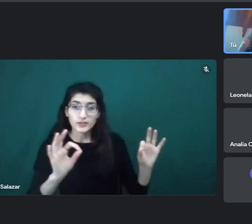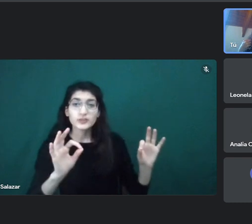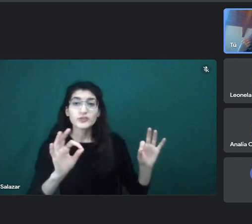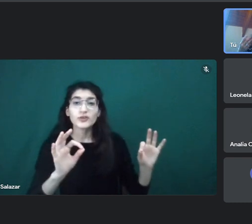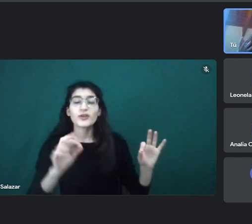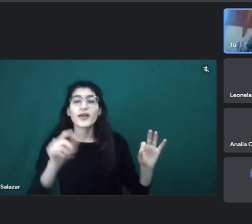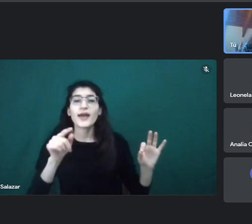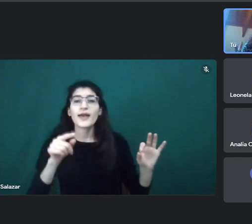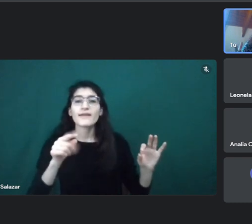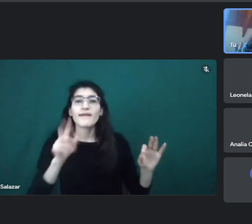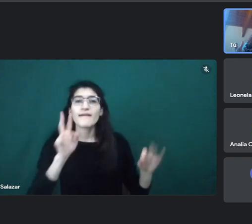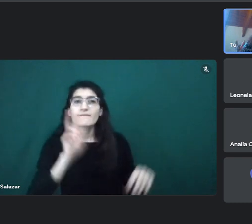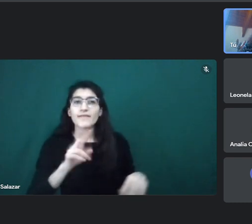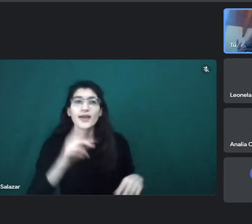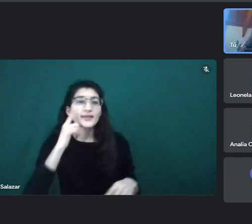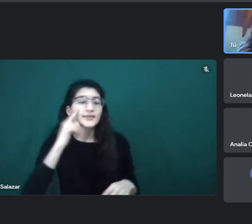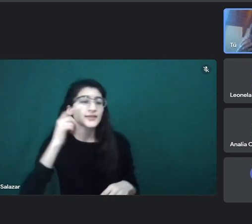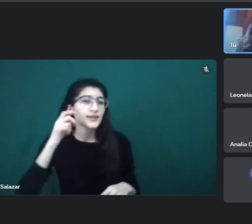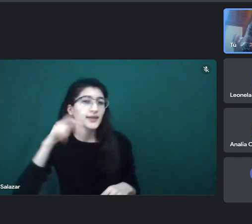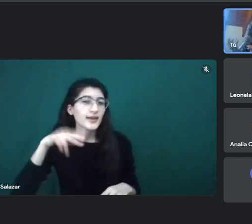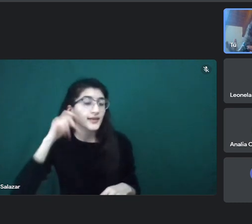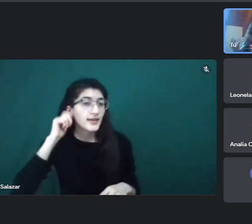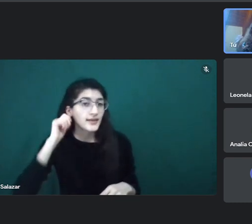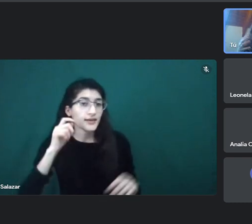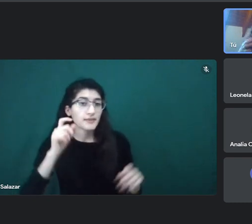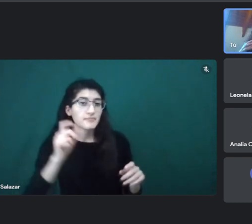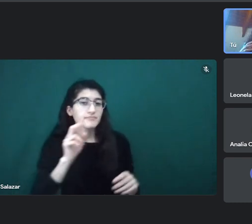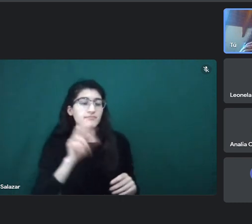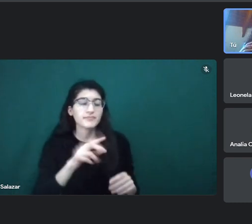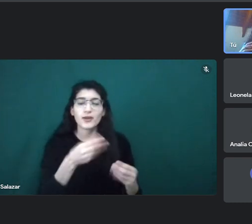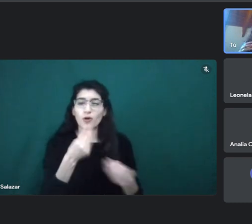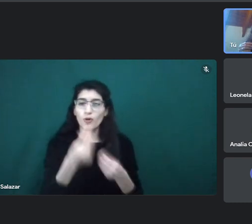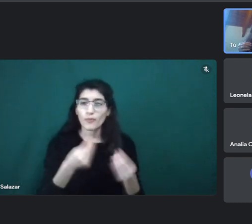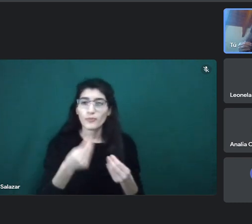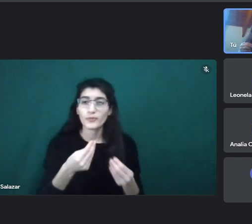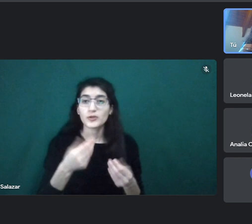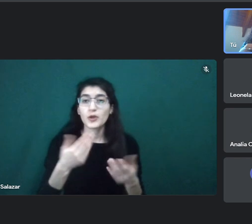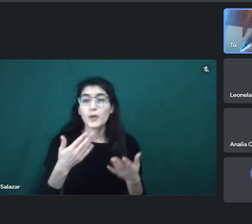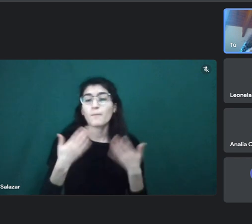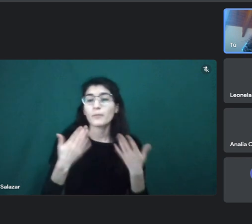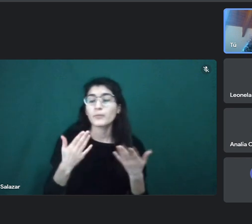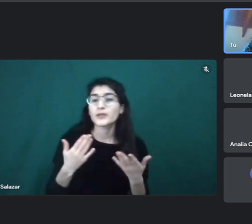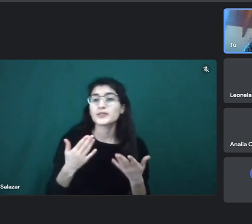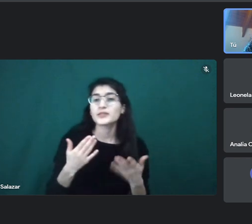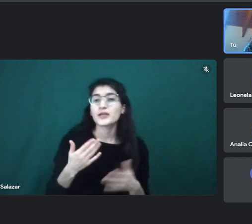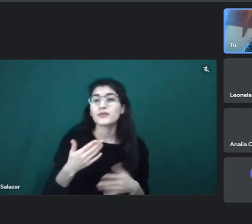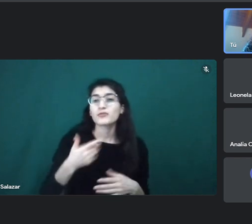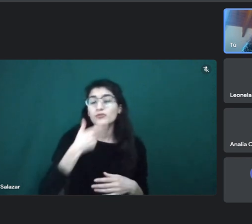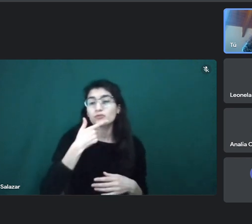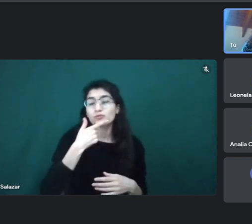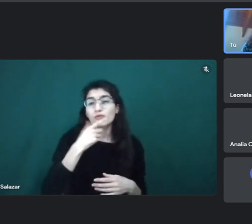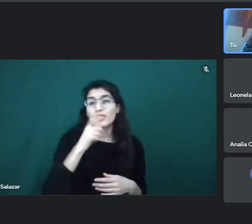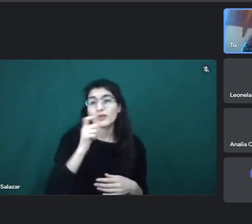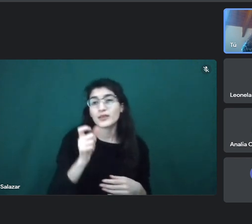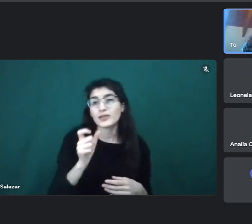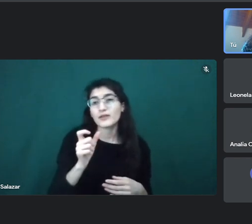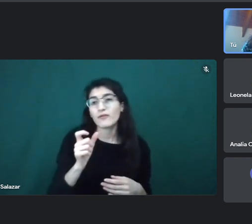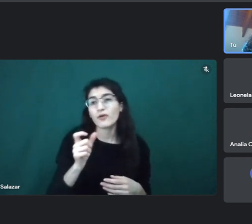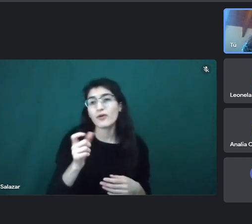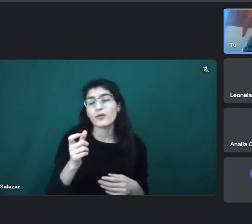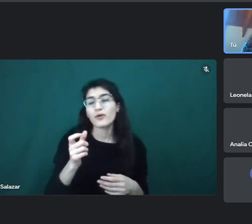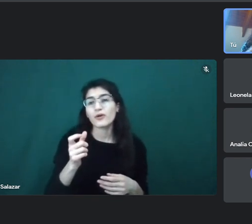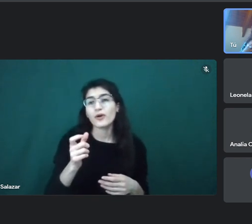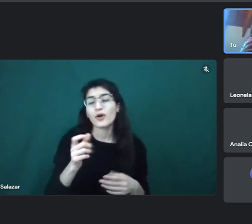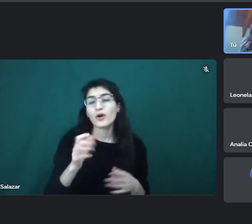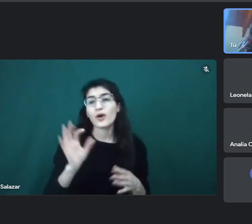como premodificador, voy a ver si es un sustantivo o un adjetivo. Si está como posmodificador, tengo que ponerle qué.